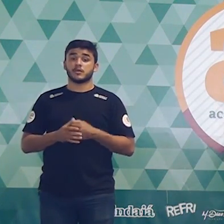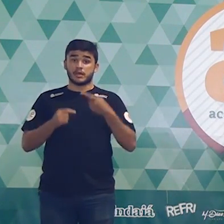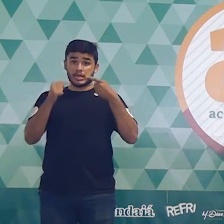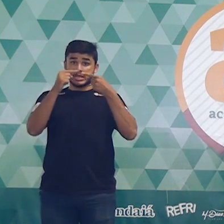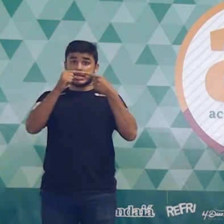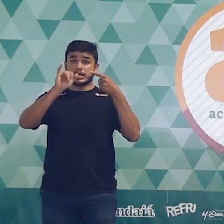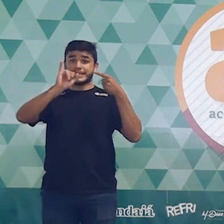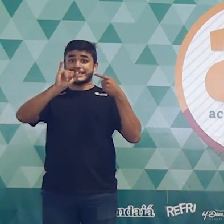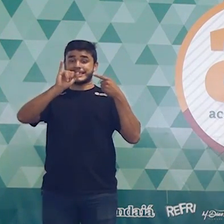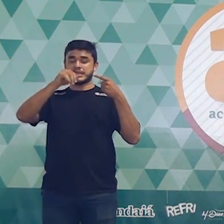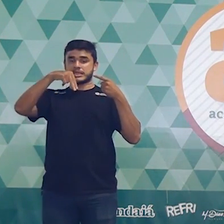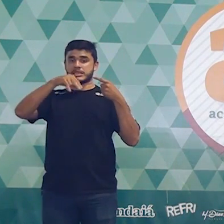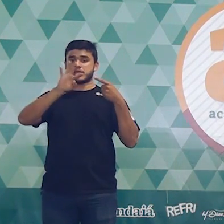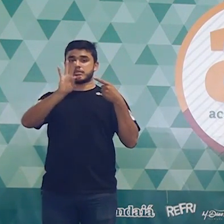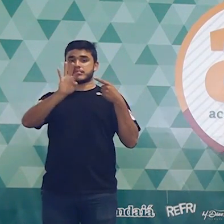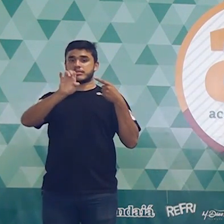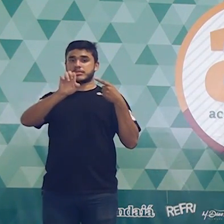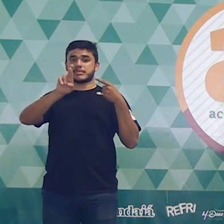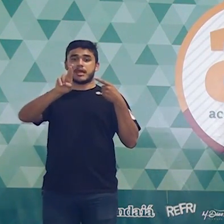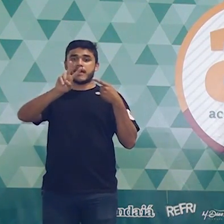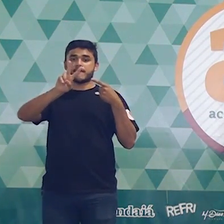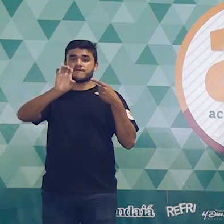Agente interventivo, 2 pontos.